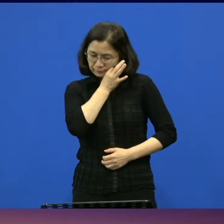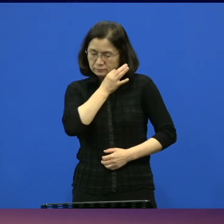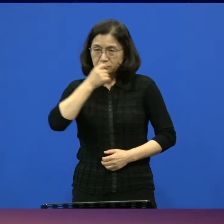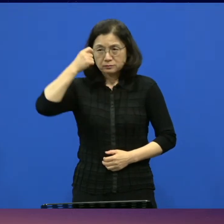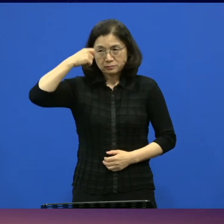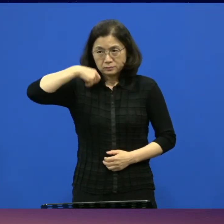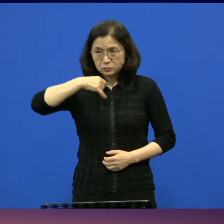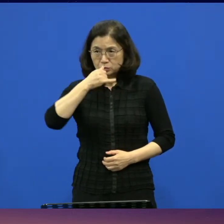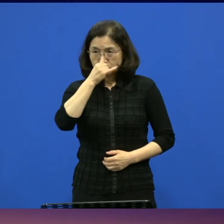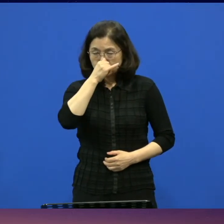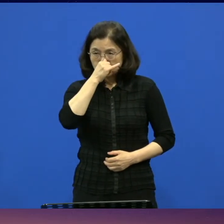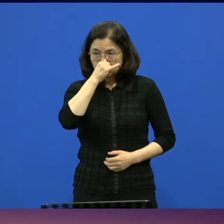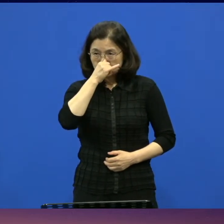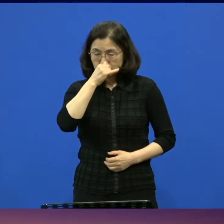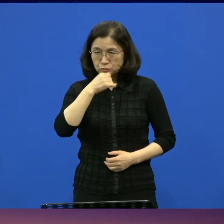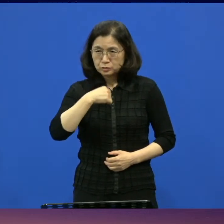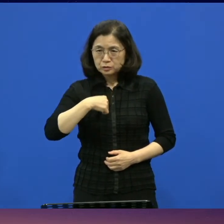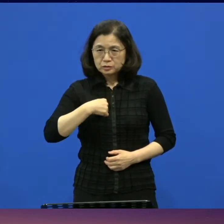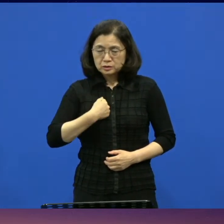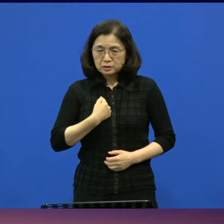자기를 과소평가해요.